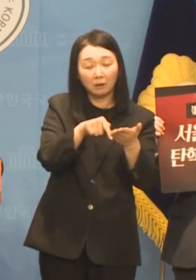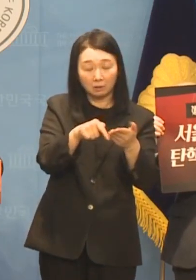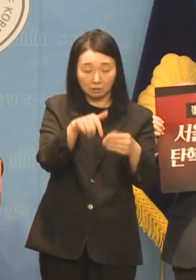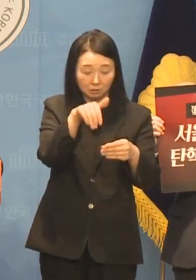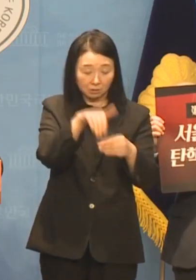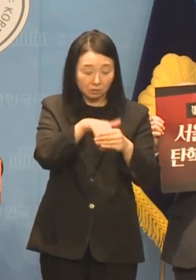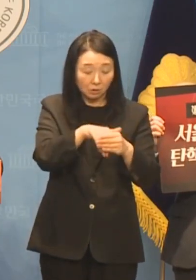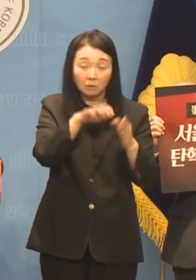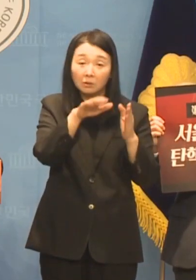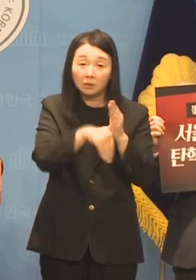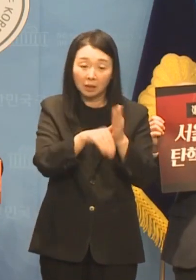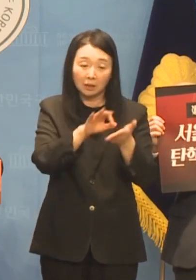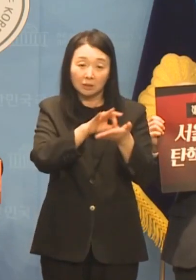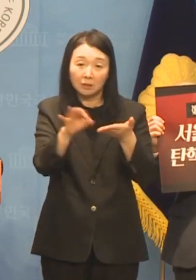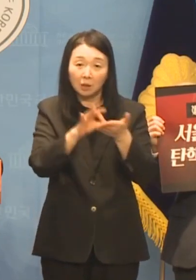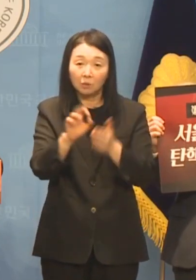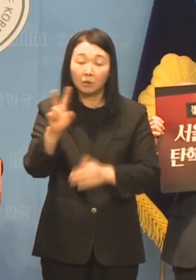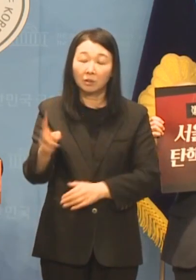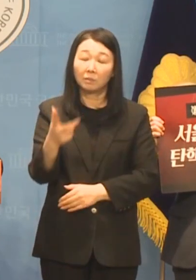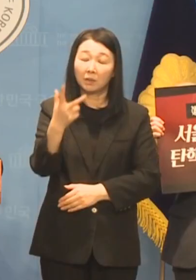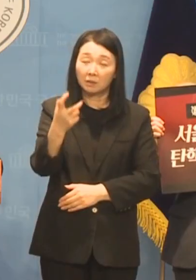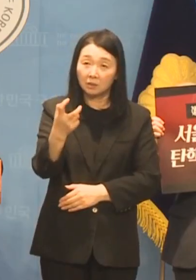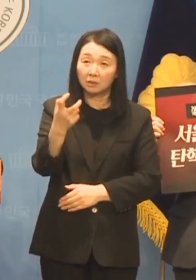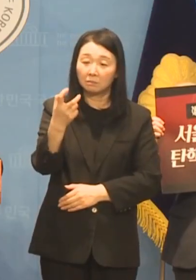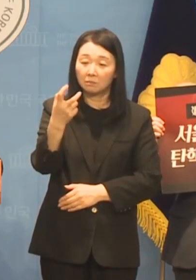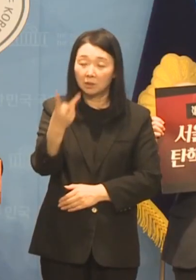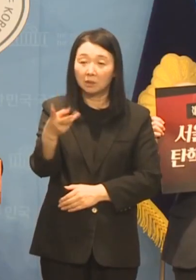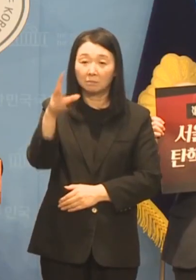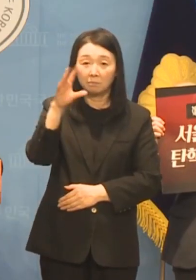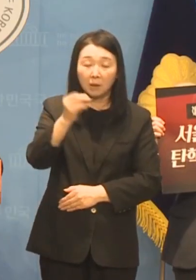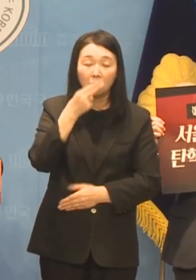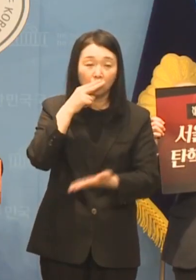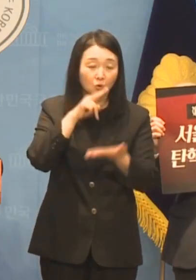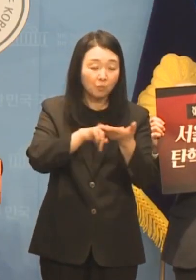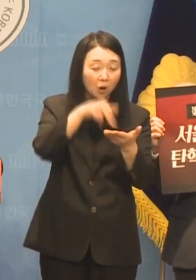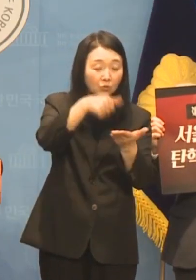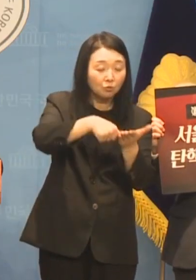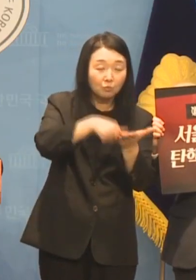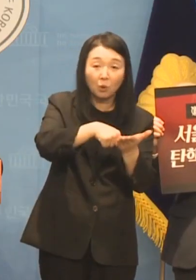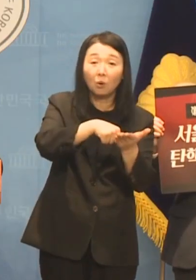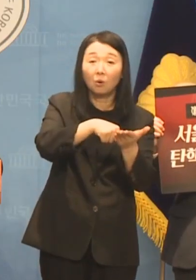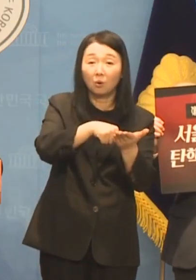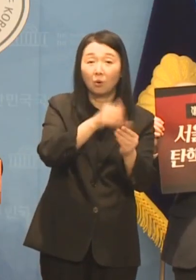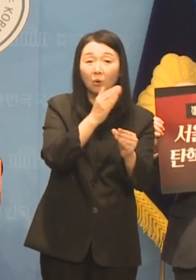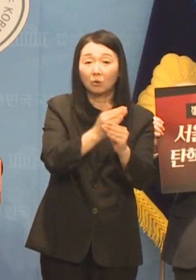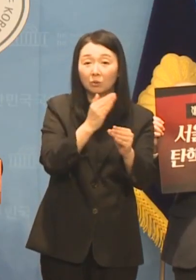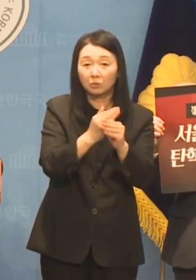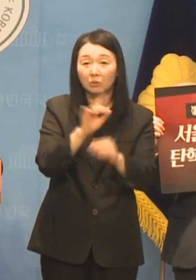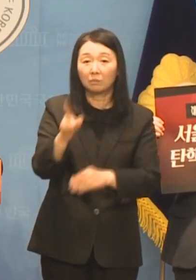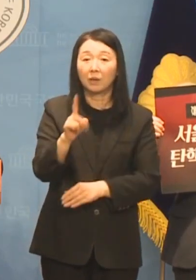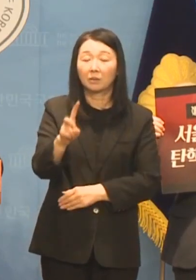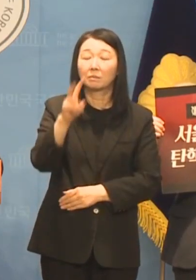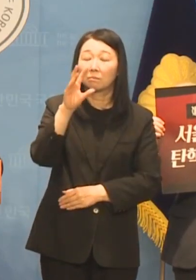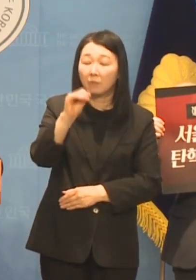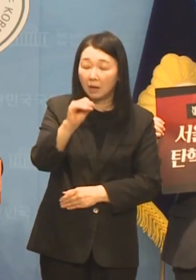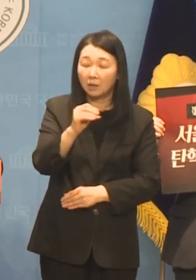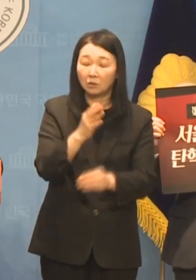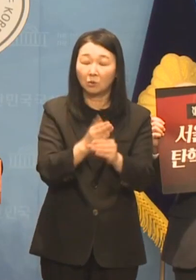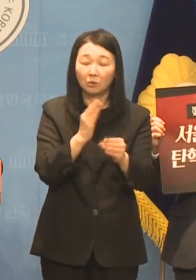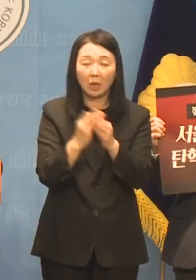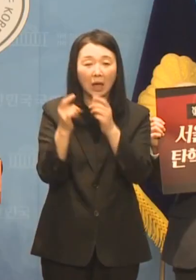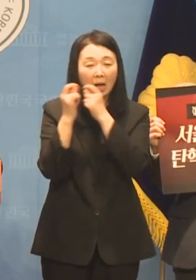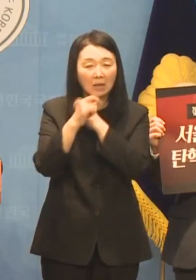총선에서 사용된 272만여 건의 우편 투표 중 총 110만여 표에서 위조